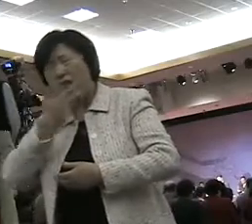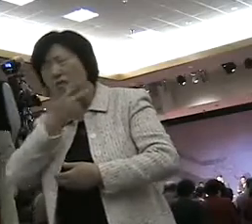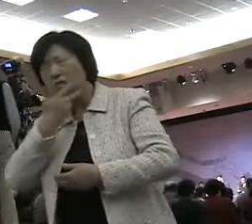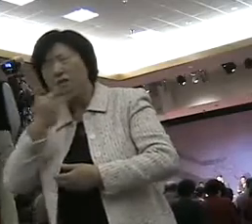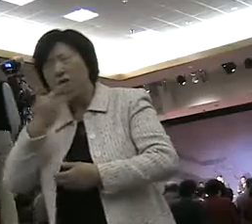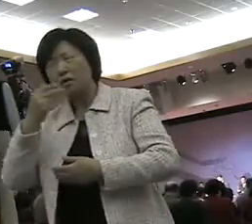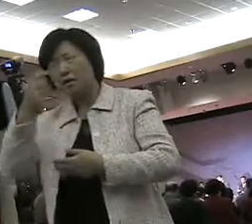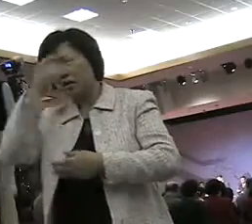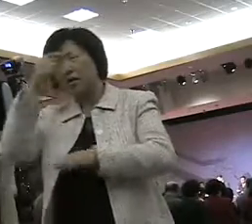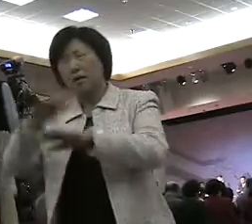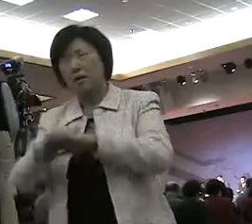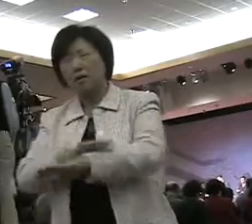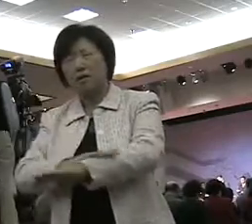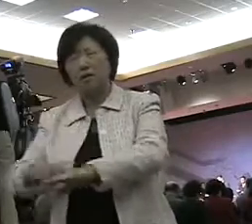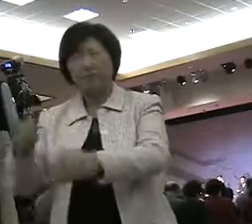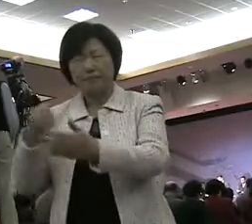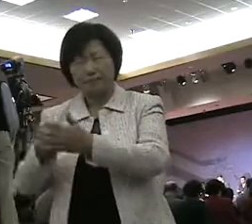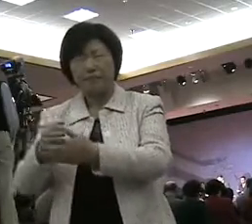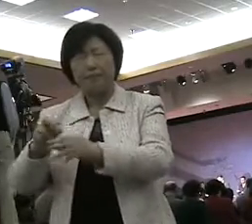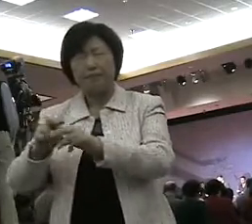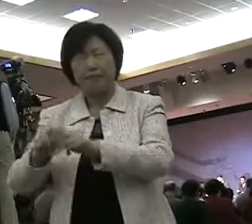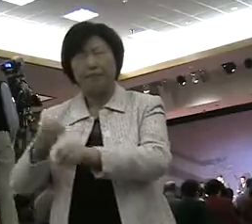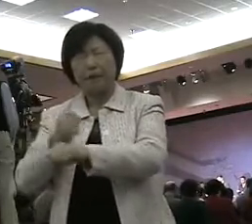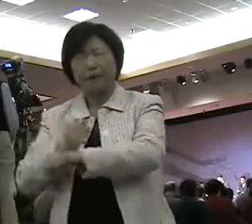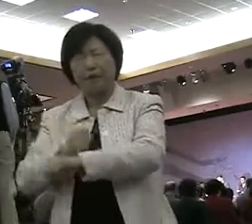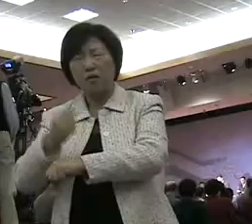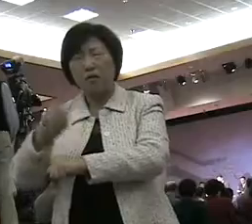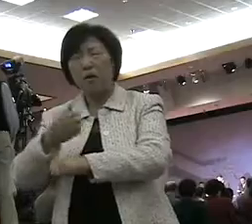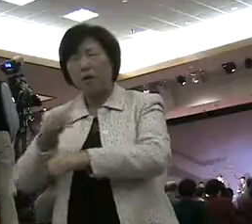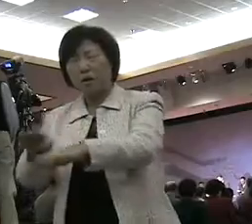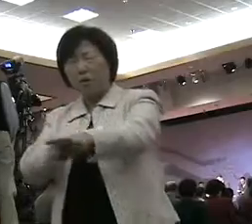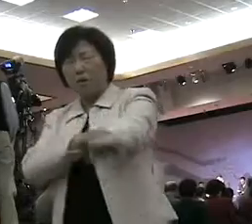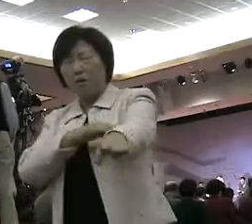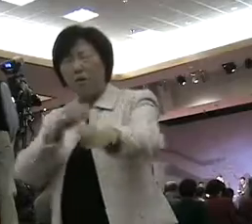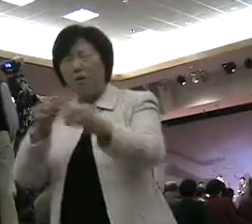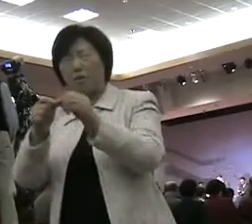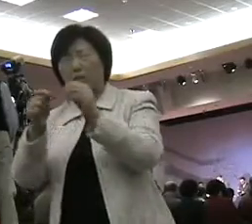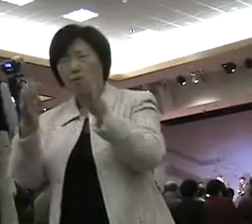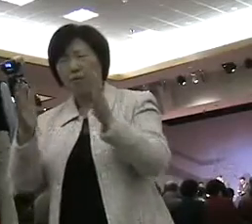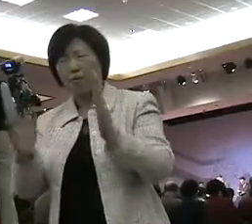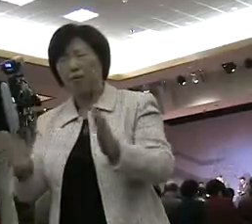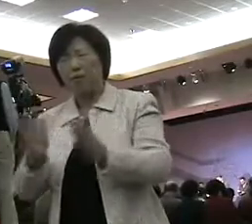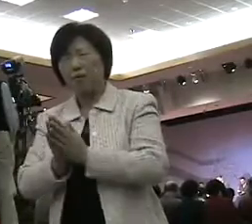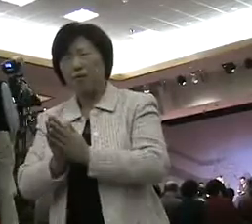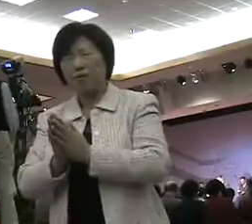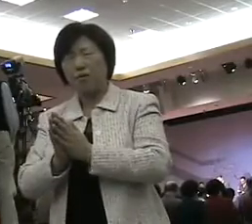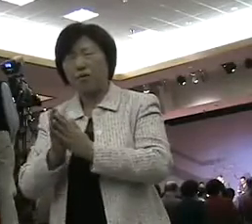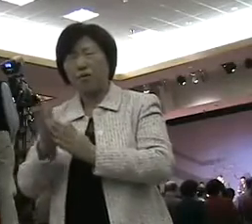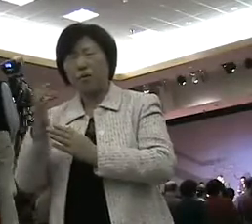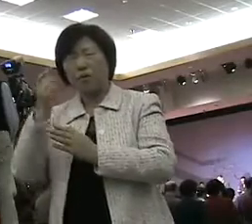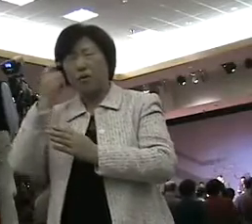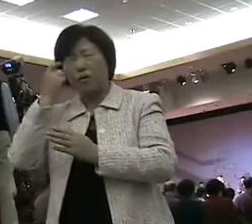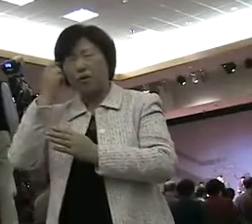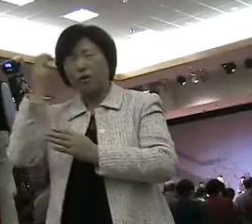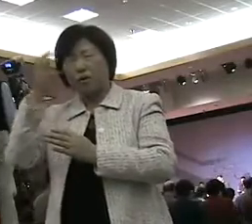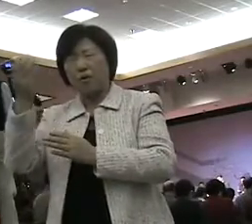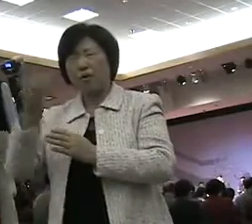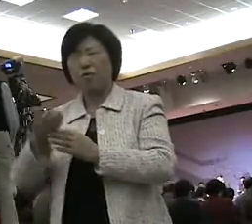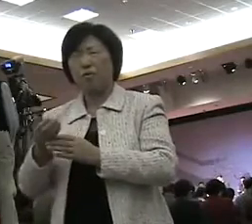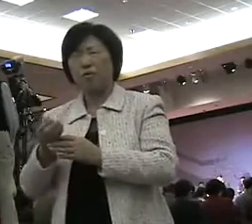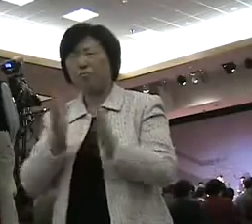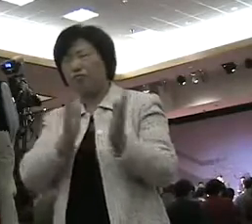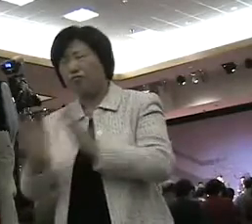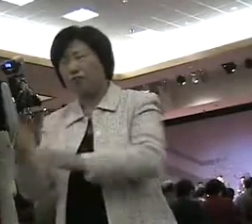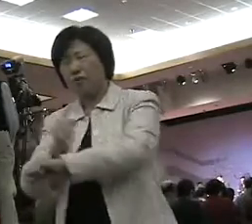잘 정착되고 은혜가 넘치게 하시고 방학 동안에 있는 다락방을 영적으로 무장되며 이번 주에 있을 교육부 수양회 가운데 은혜를